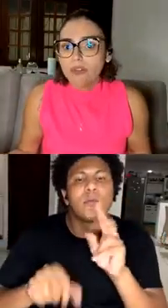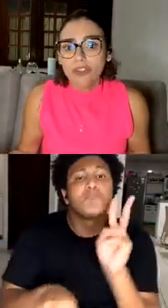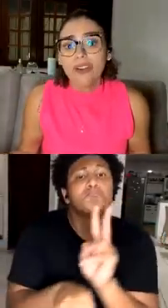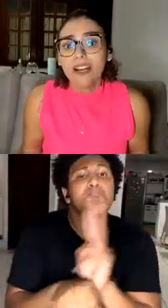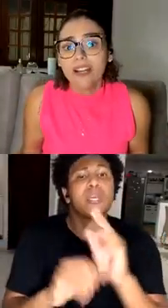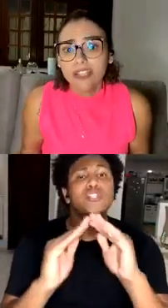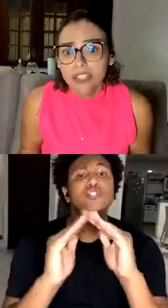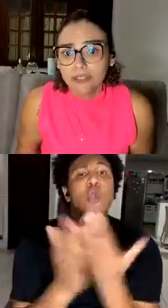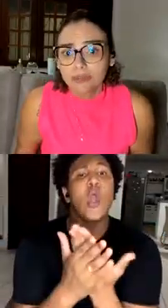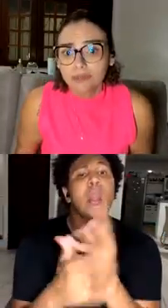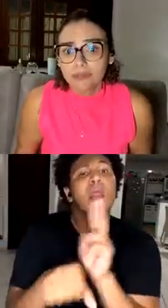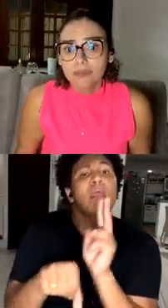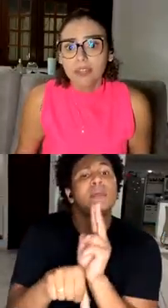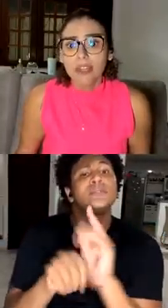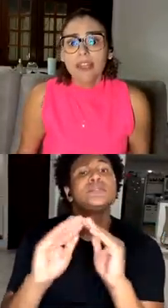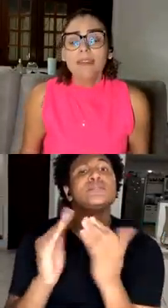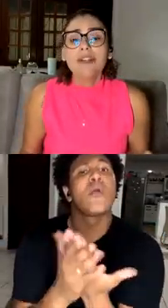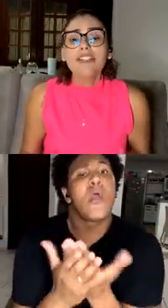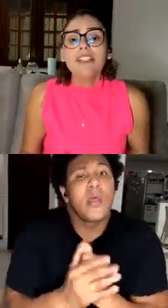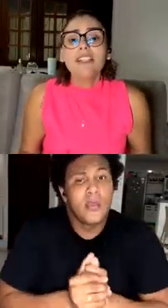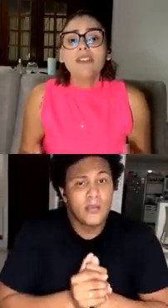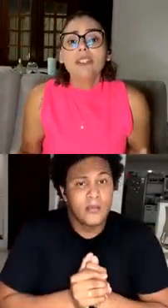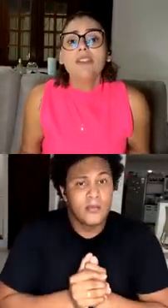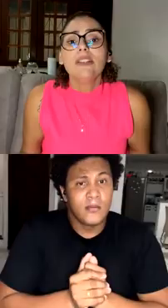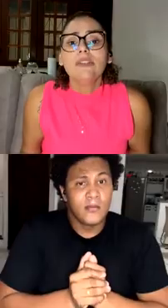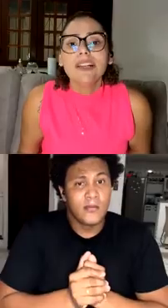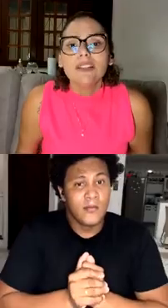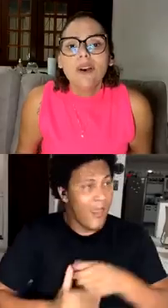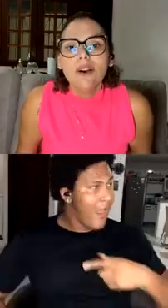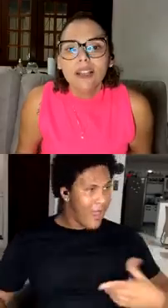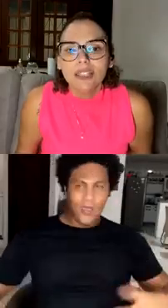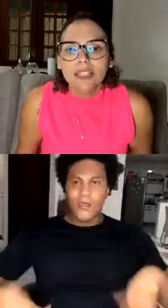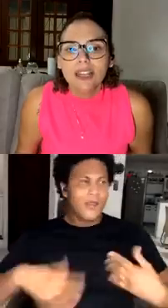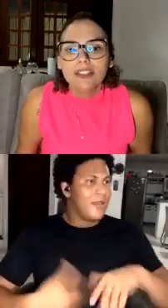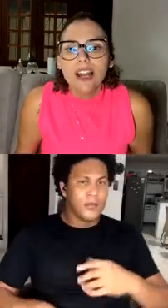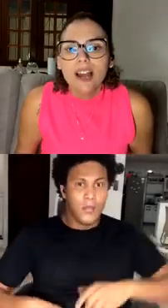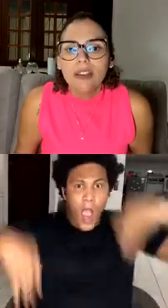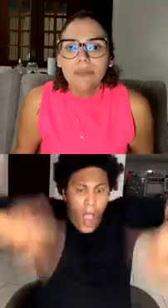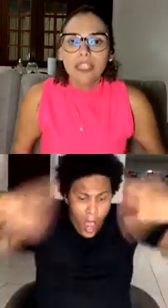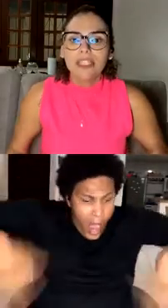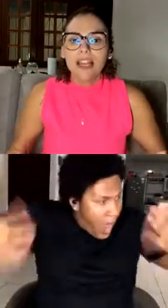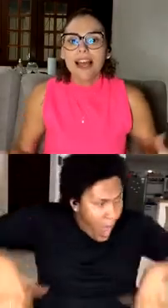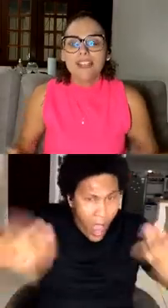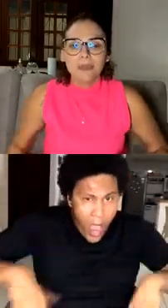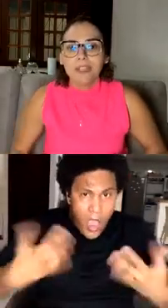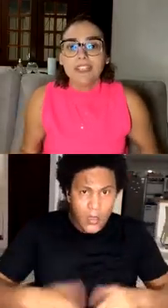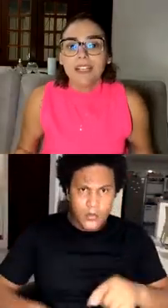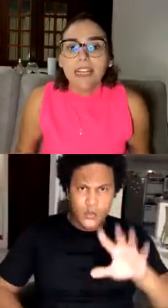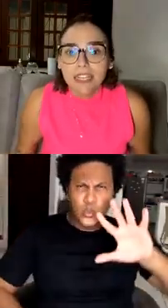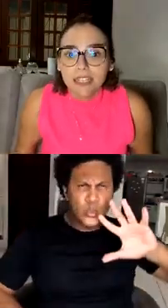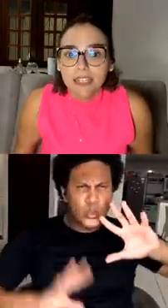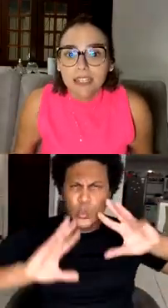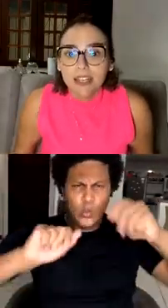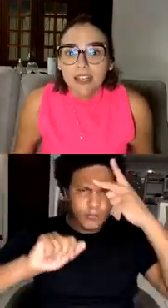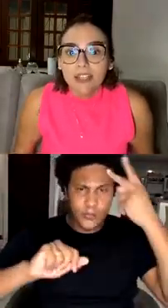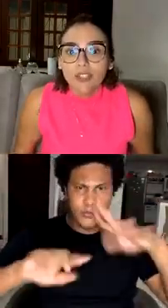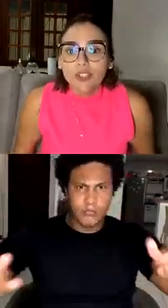algo chocante. Imagine isso acontecendo dentro da escola, na sala de aula. A menina está lá e de repente